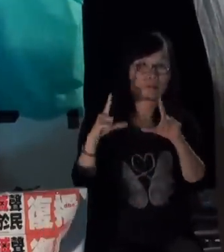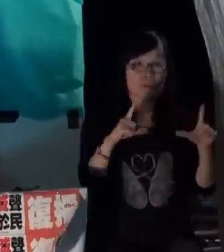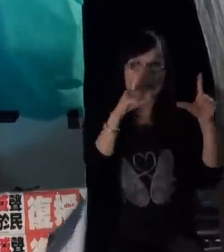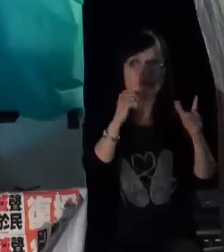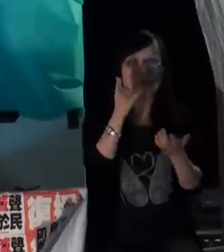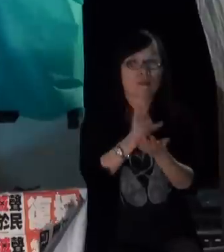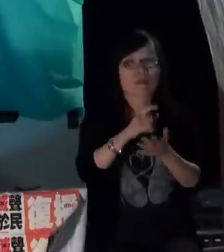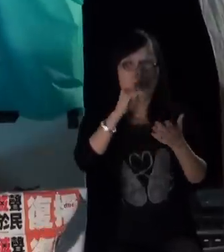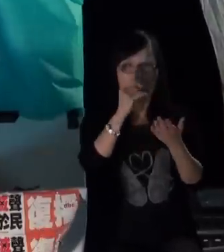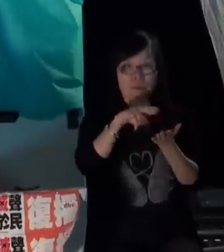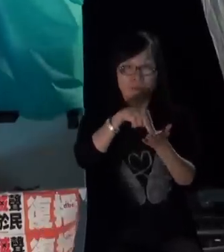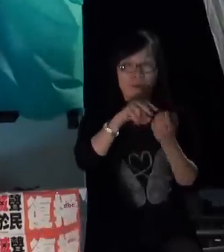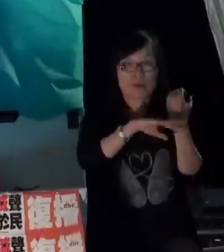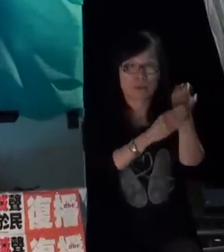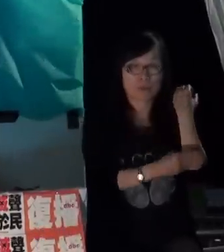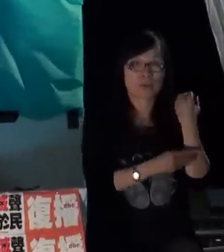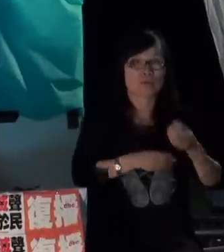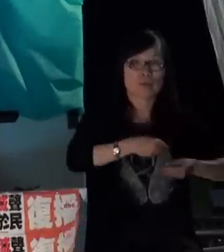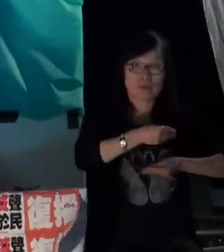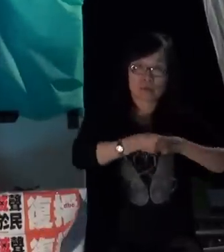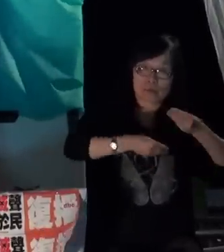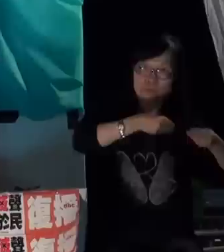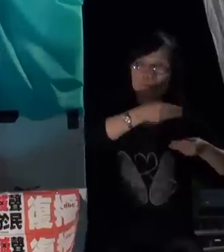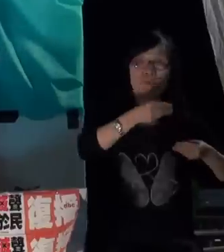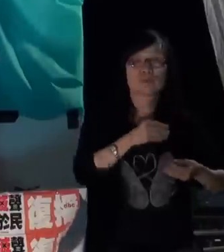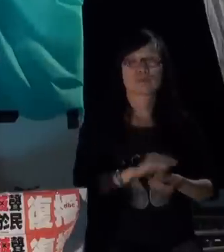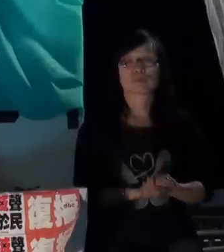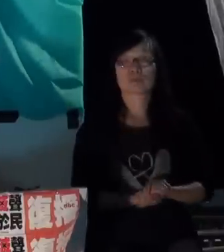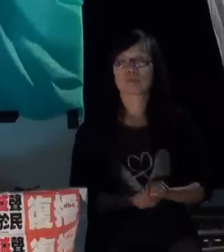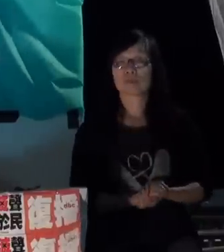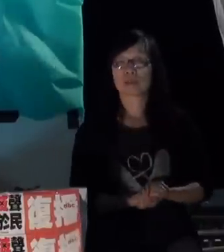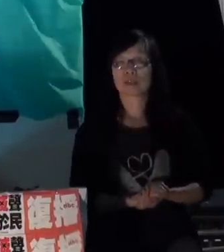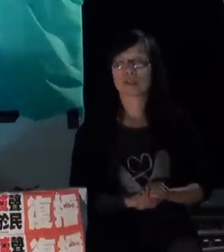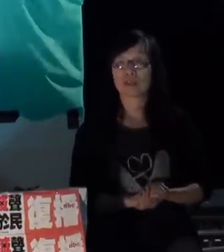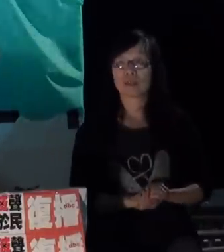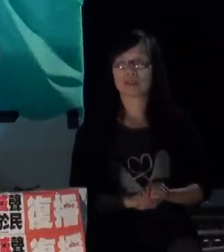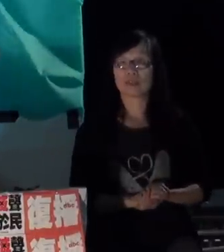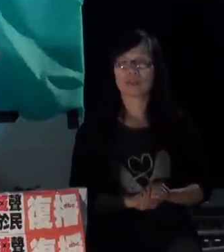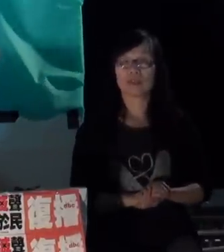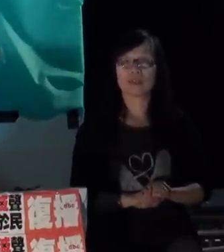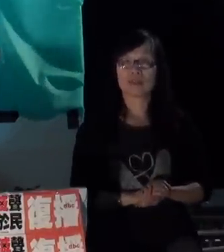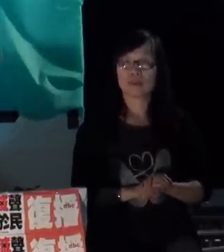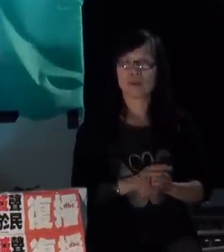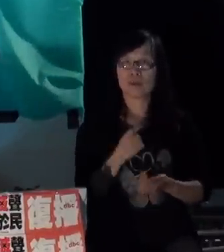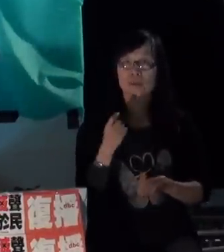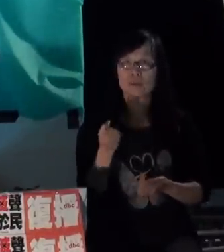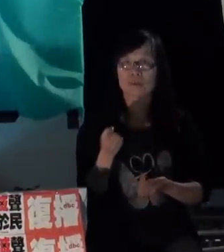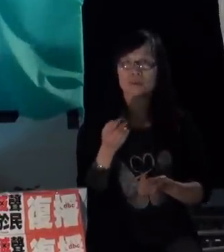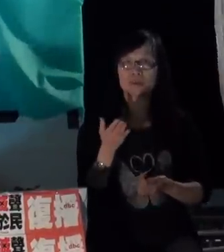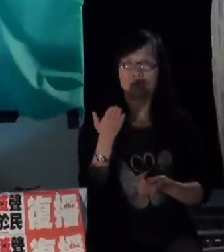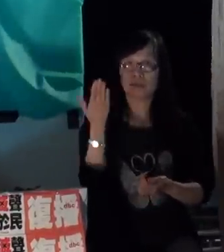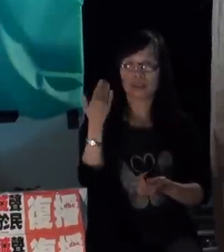法會好大，其實區議會都係咁輸送俾人嘅啫，大佬。 因為你入企，因為咧好簡單，當